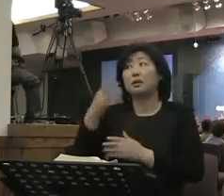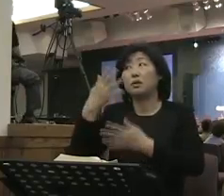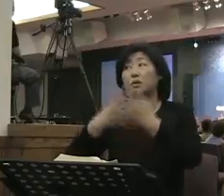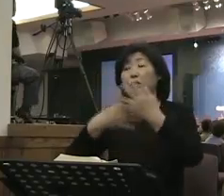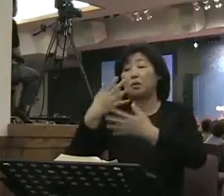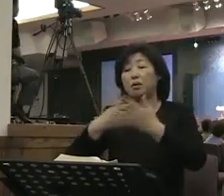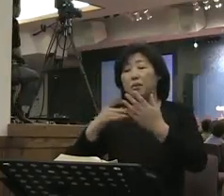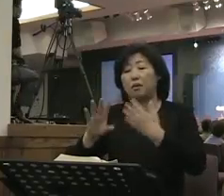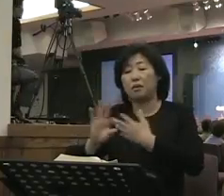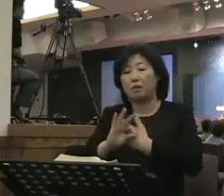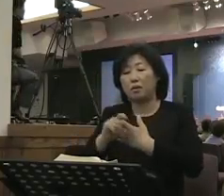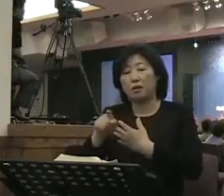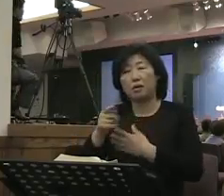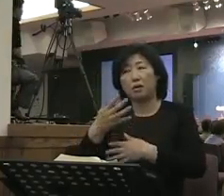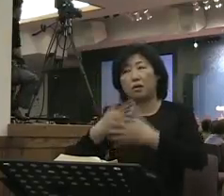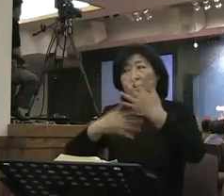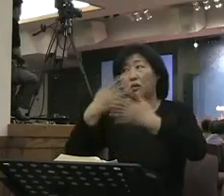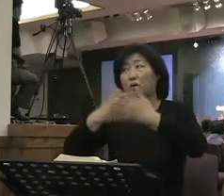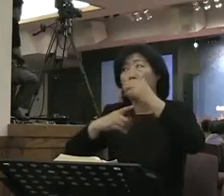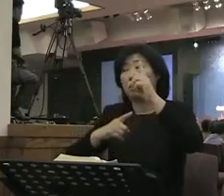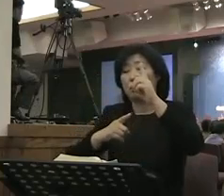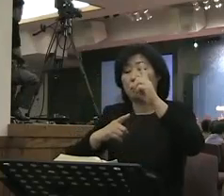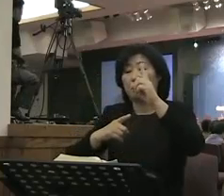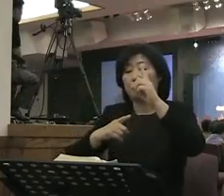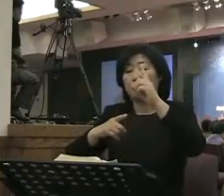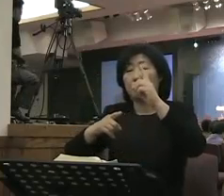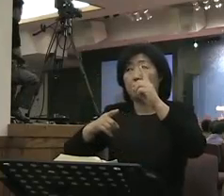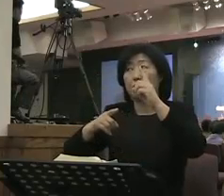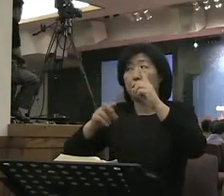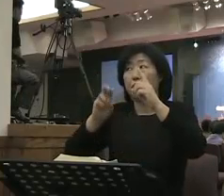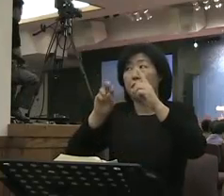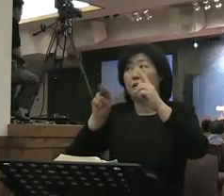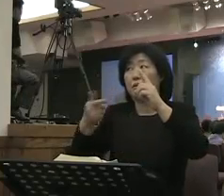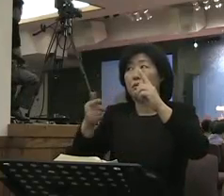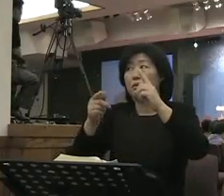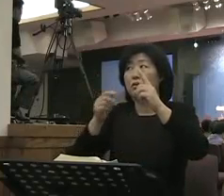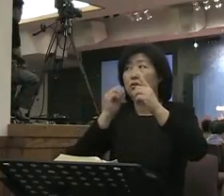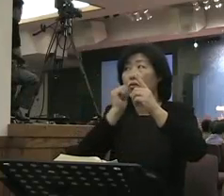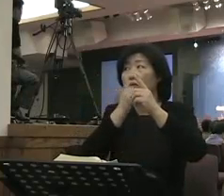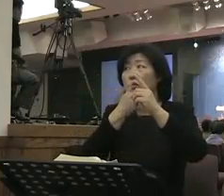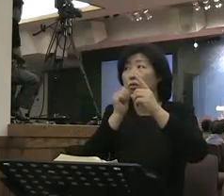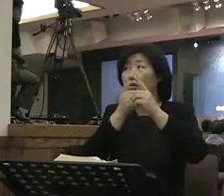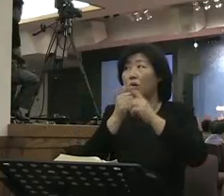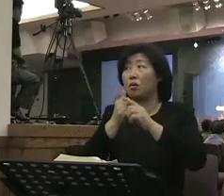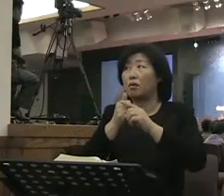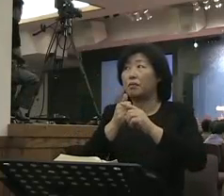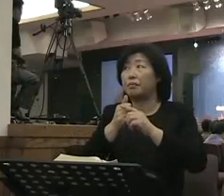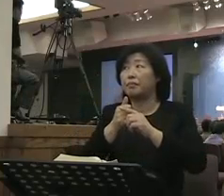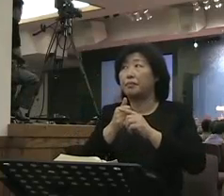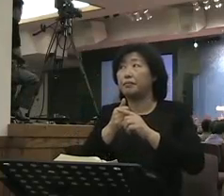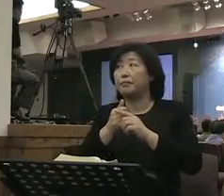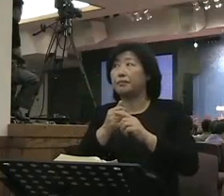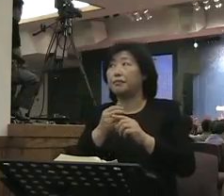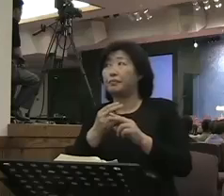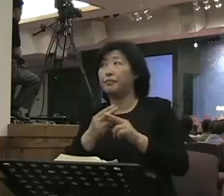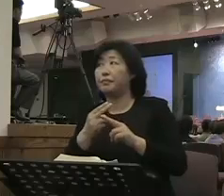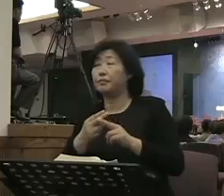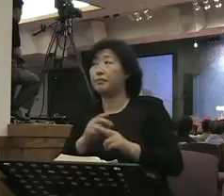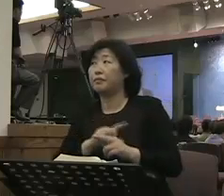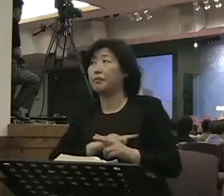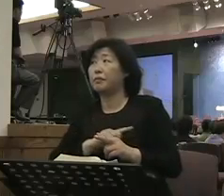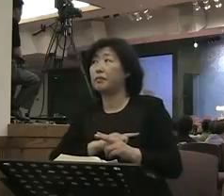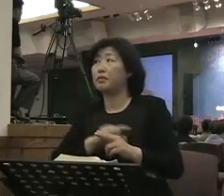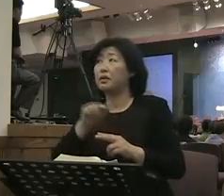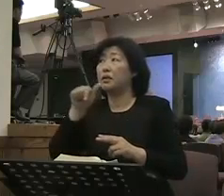하면은 이 영화의 한 장면을 소개하며 말씀을 거두려고 하는데요. 이 펄 에스버 저자가 쓴 대지, The Good